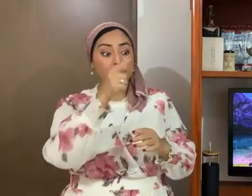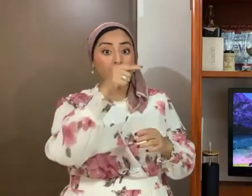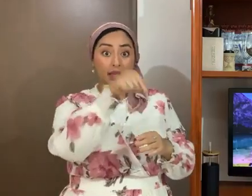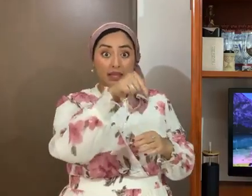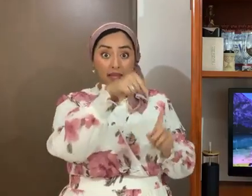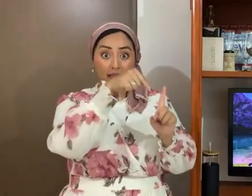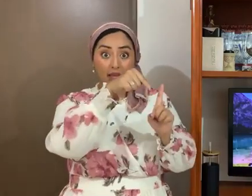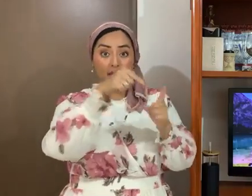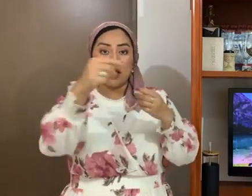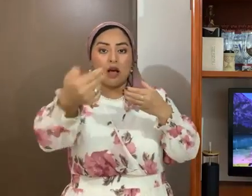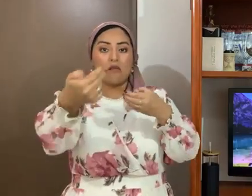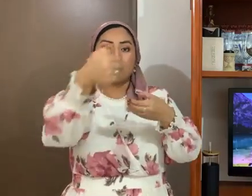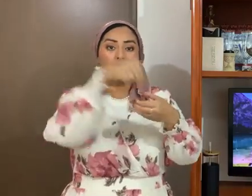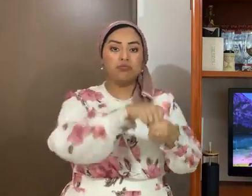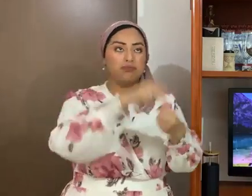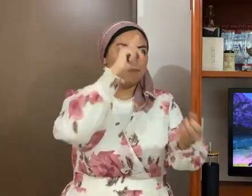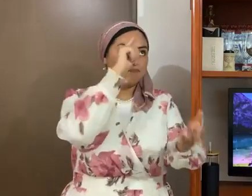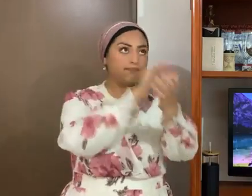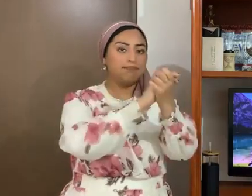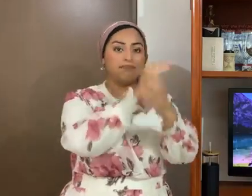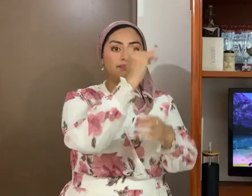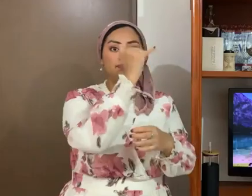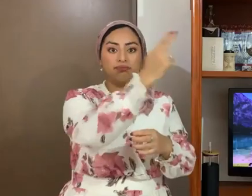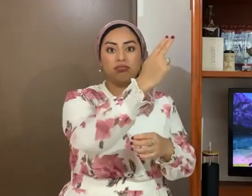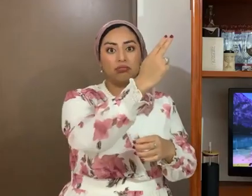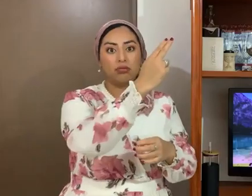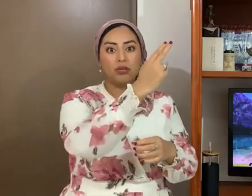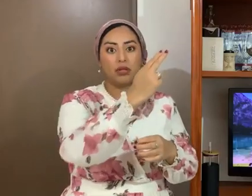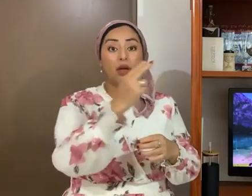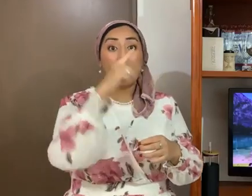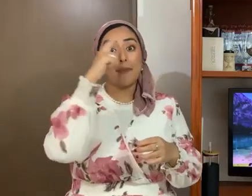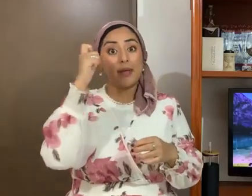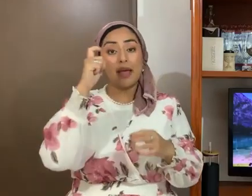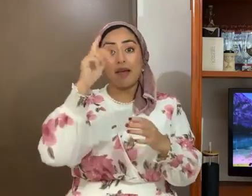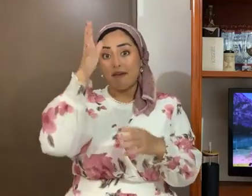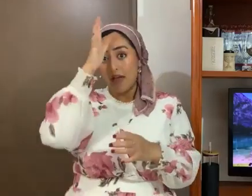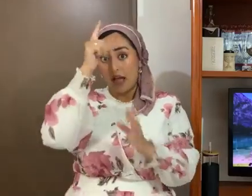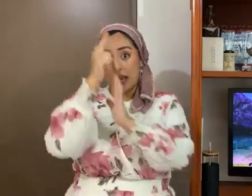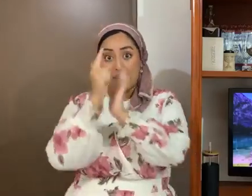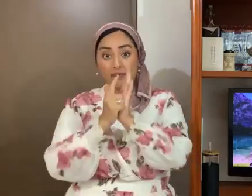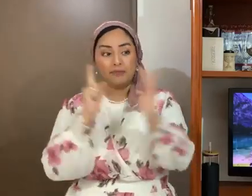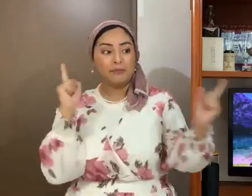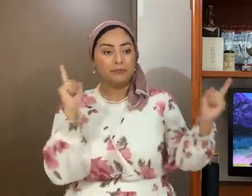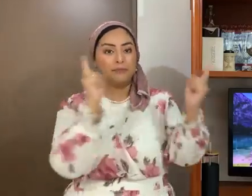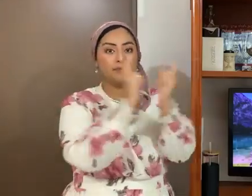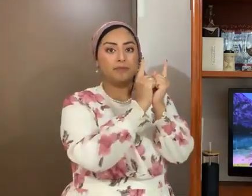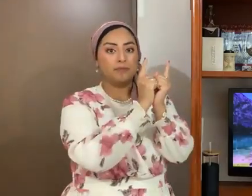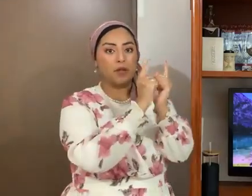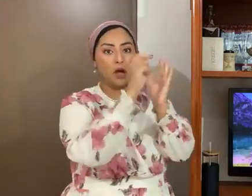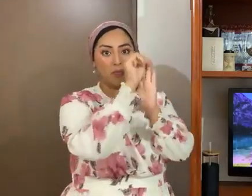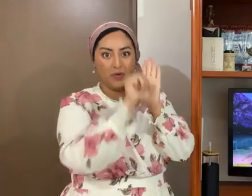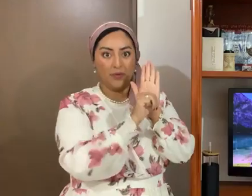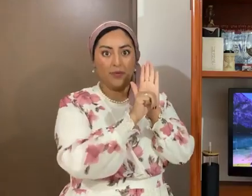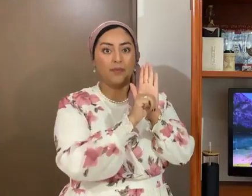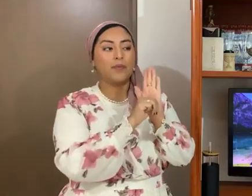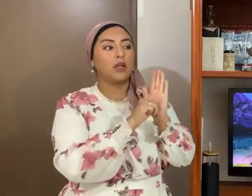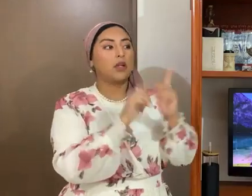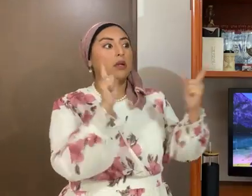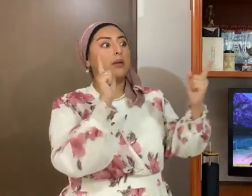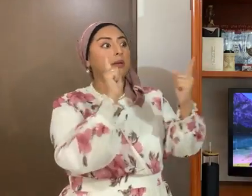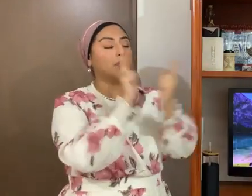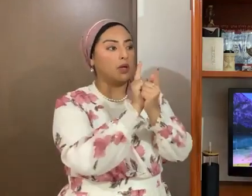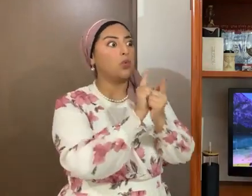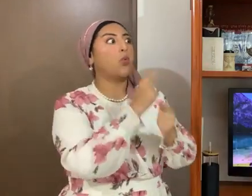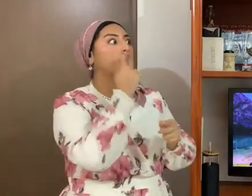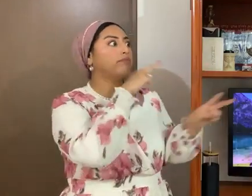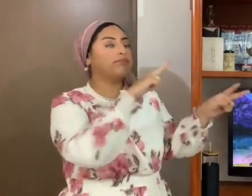Porque Yetro, el suegro de Moisés, llegó delante de Moisés y se sujetó de los tzitzit de un Yehudí, es